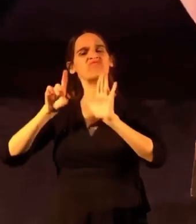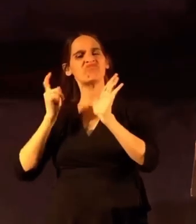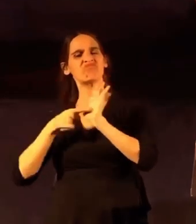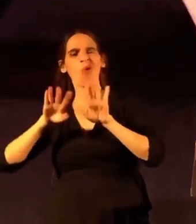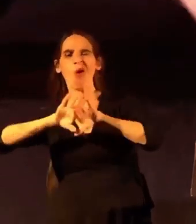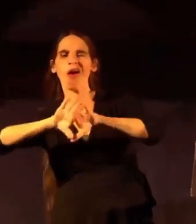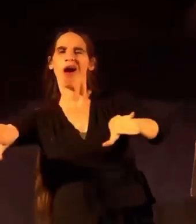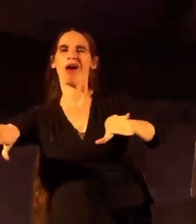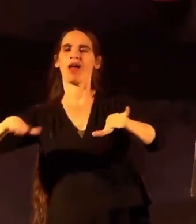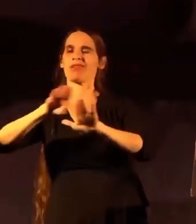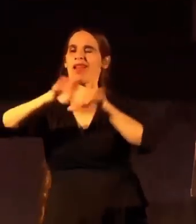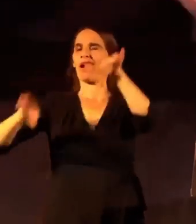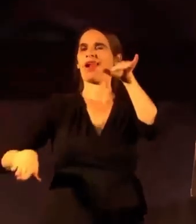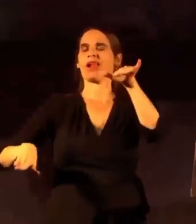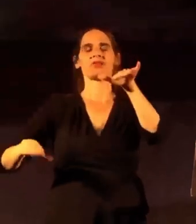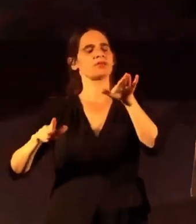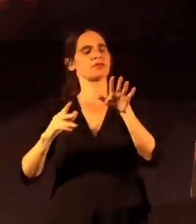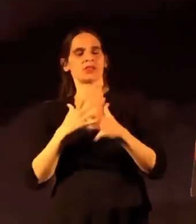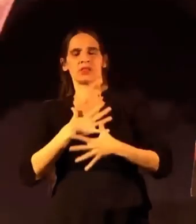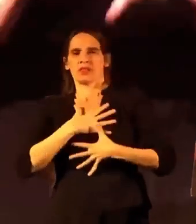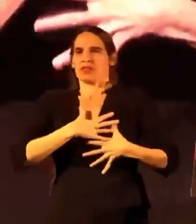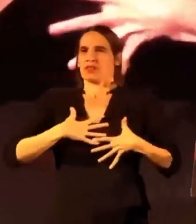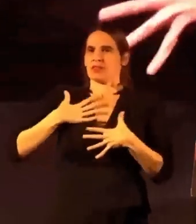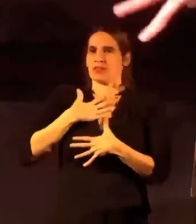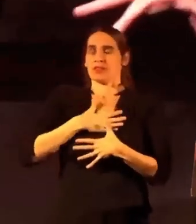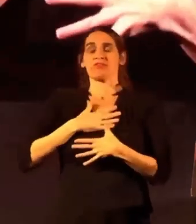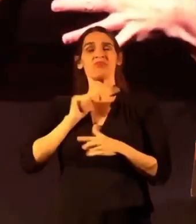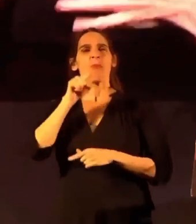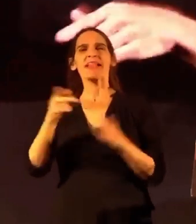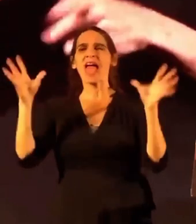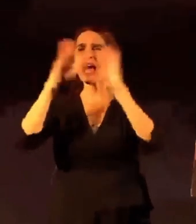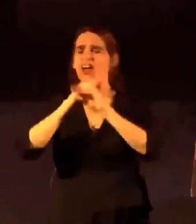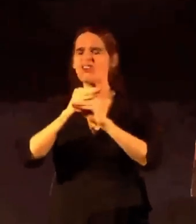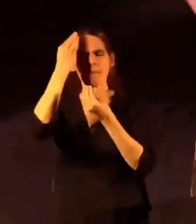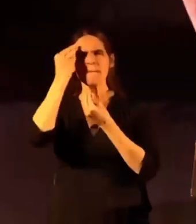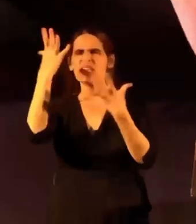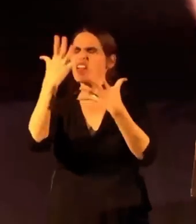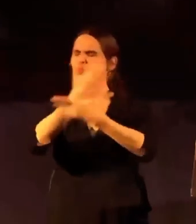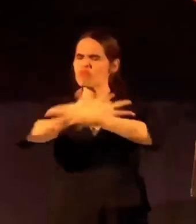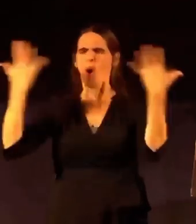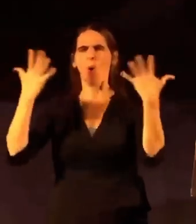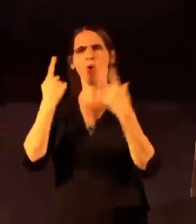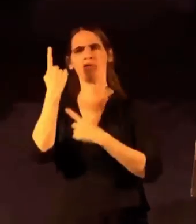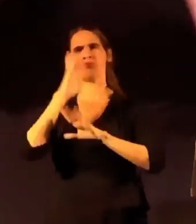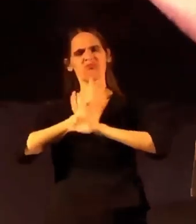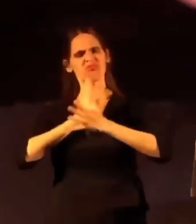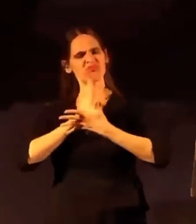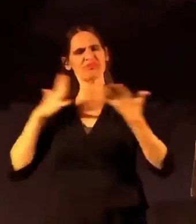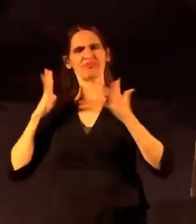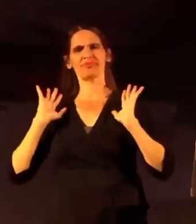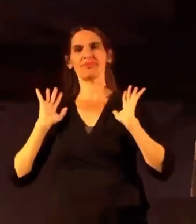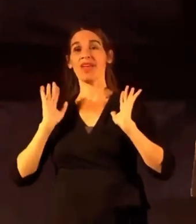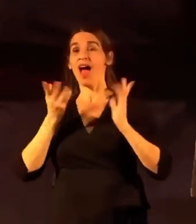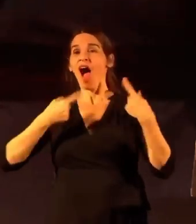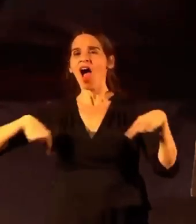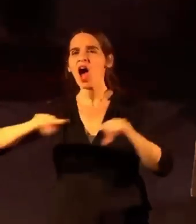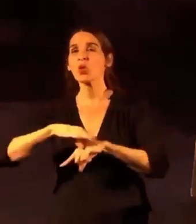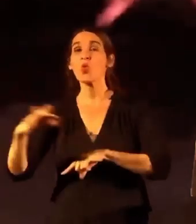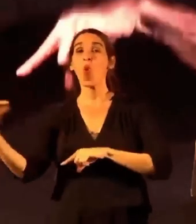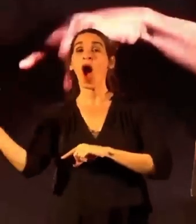והדרה. אז באתי לכאן הערב עם מסר אחד חד וברור. רק אנחנו,